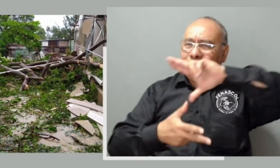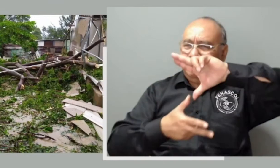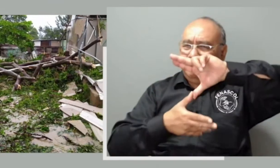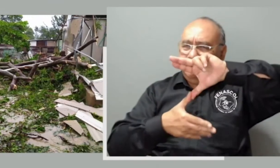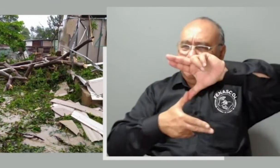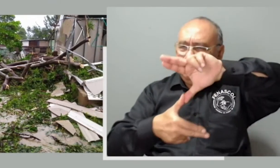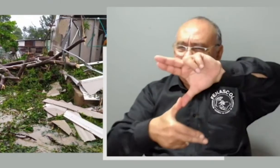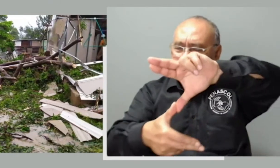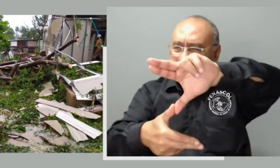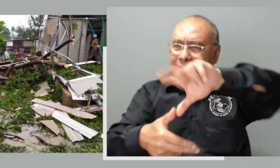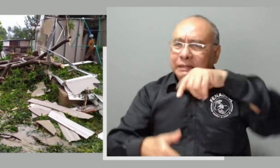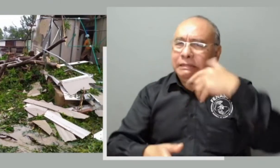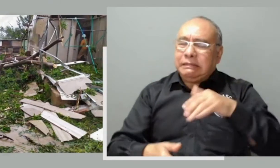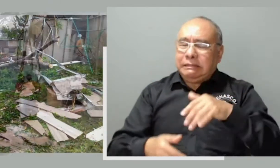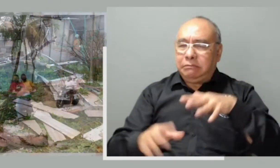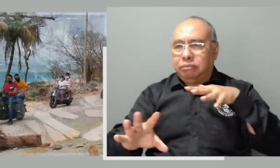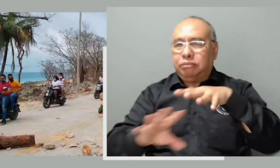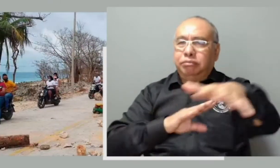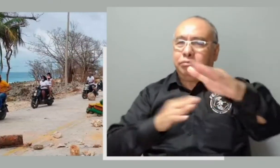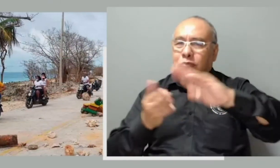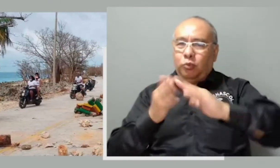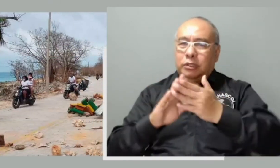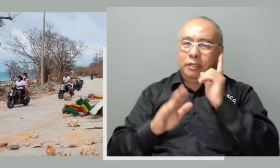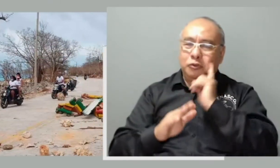que también afectó a la comunidad sorda de allí.